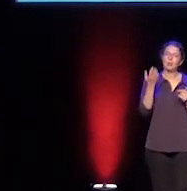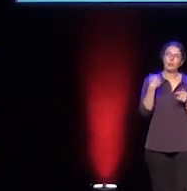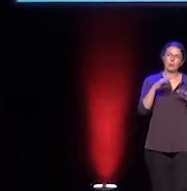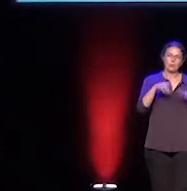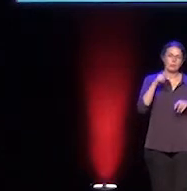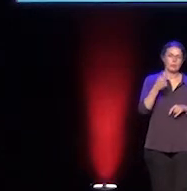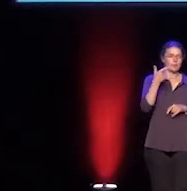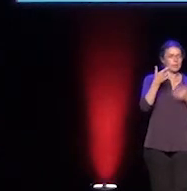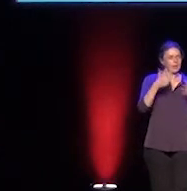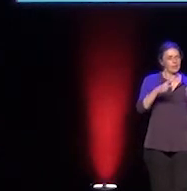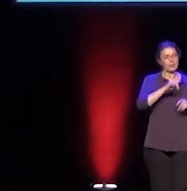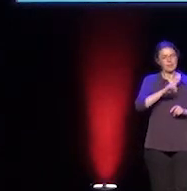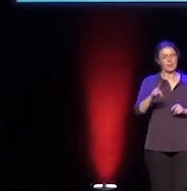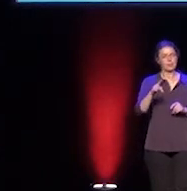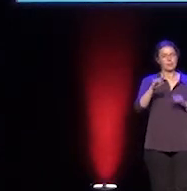1982 bis